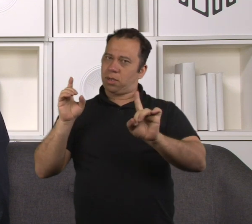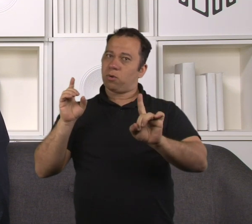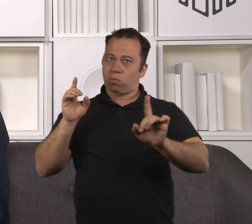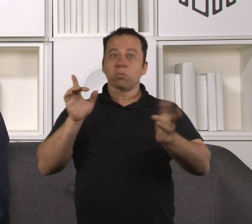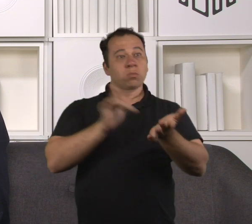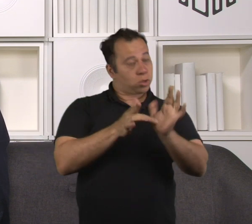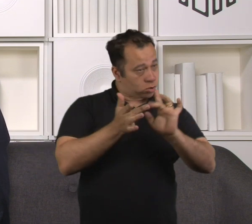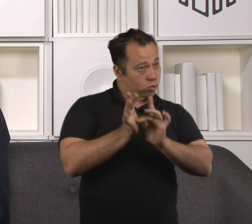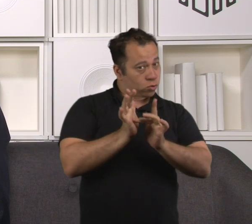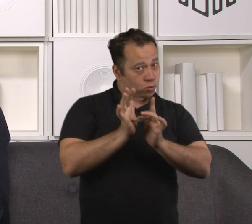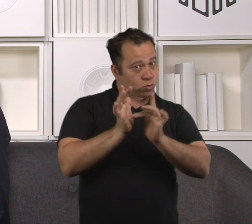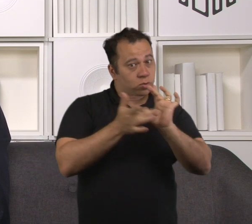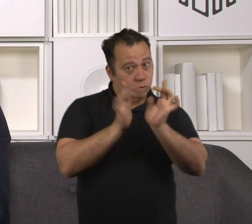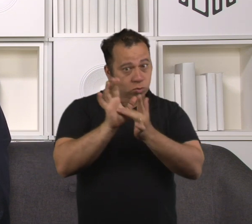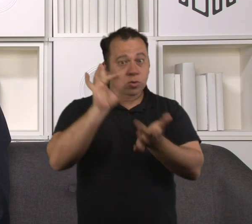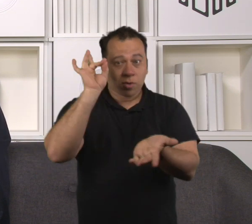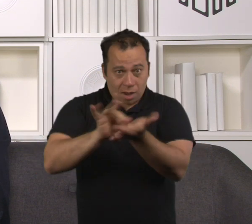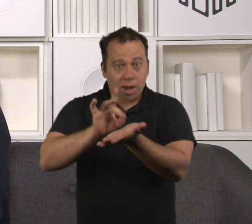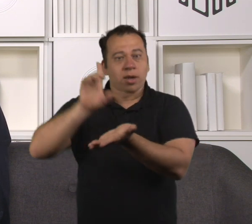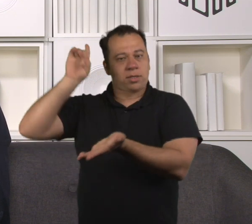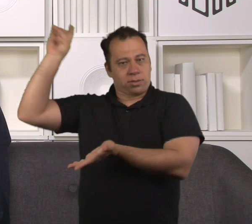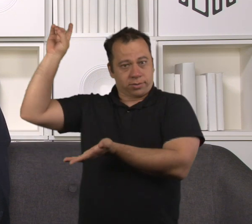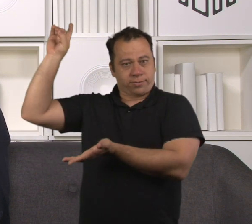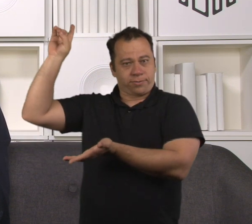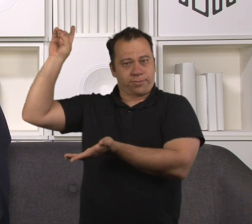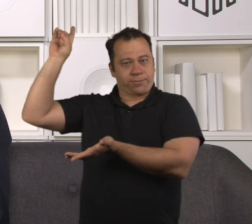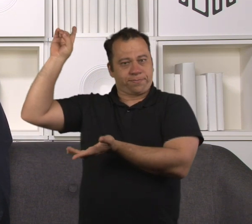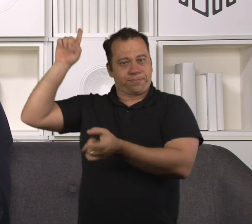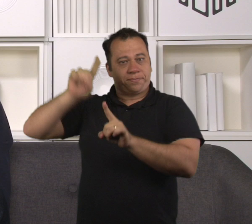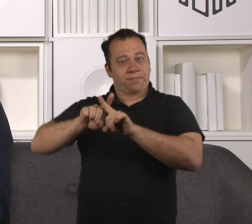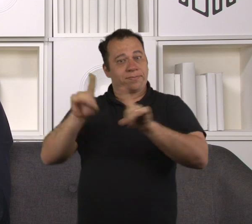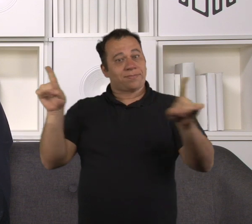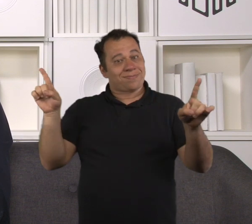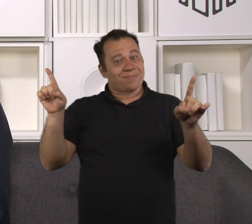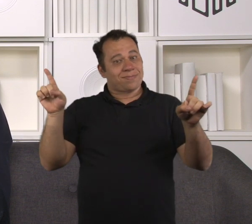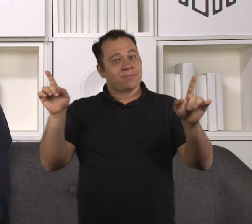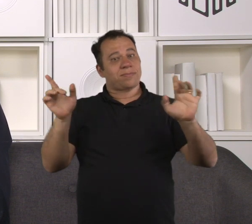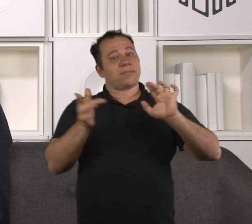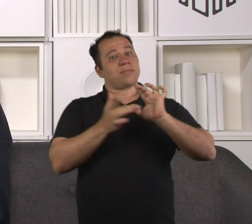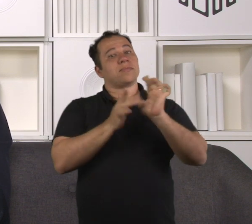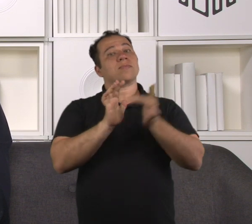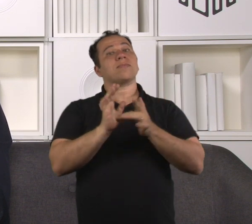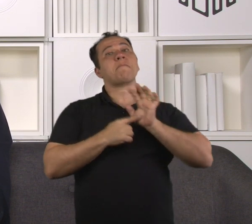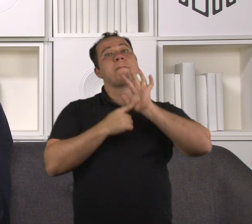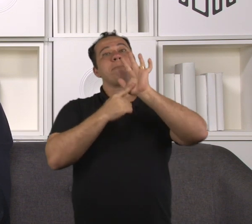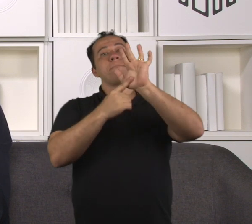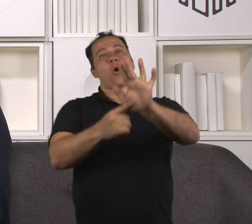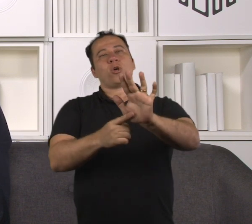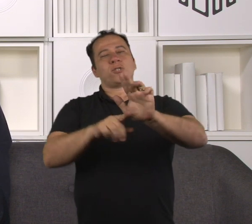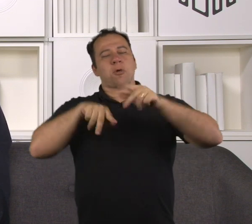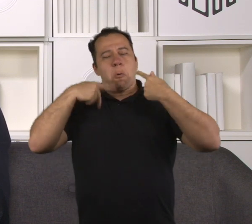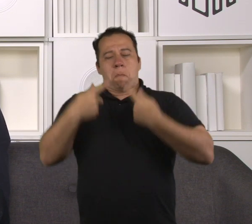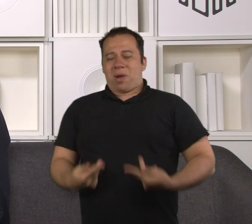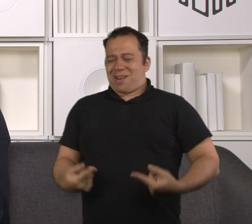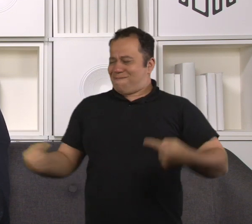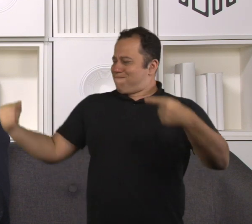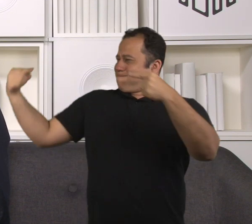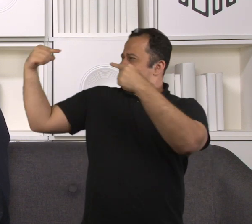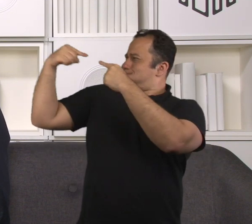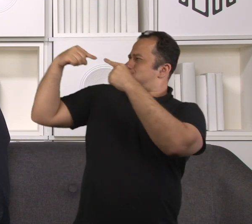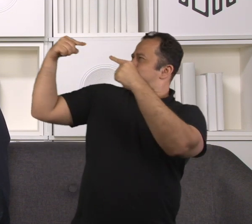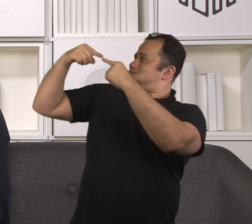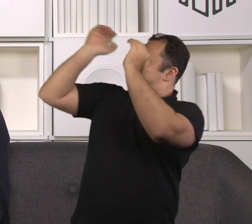de milagres, são expressões da humanidade de Jesus em perfeita submissão a